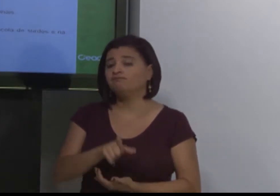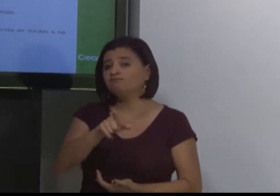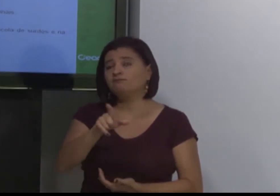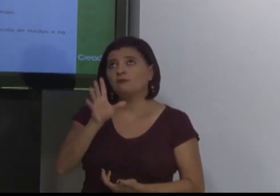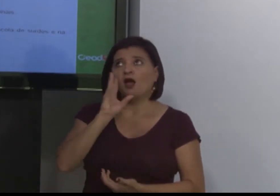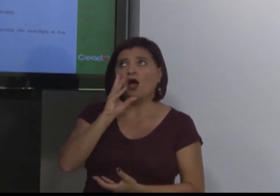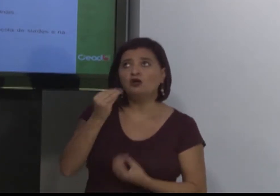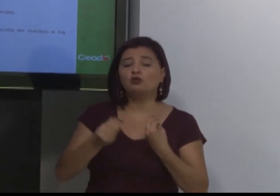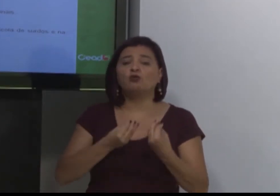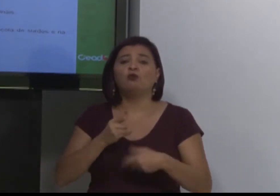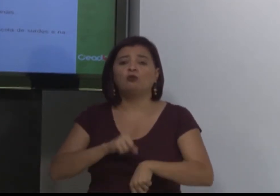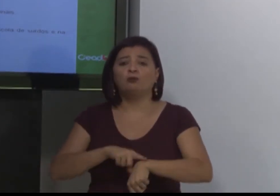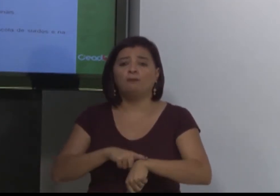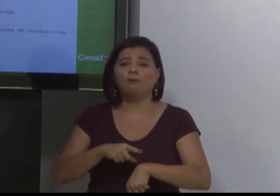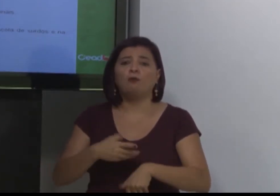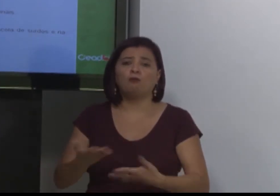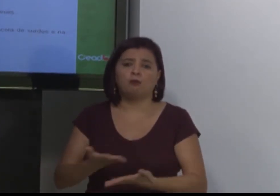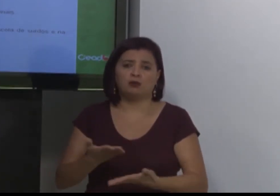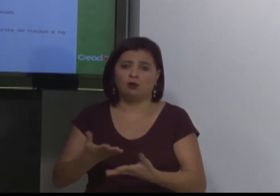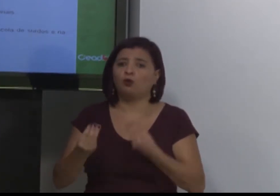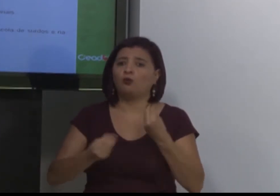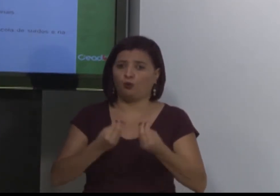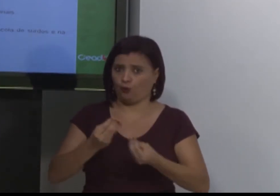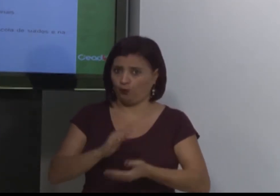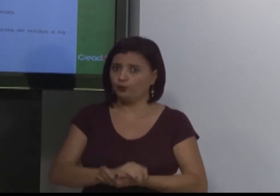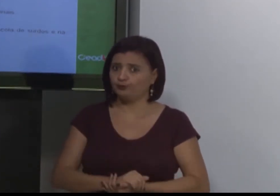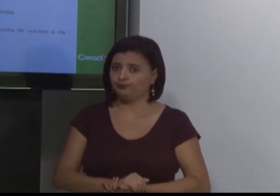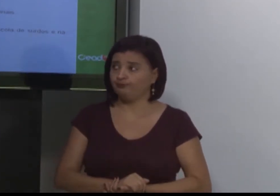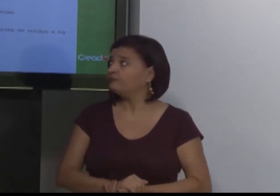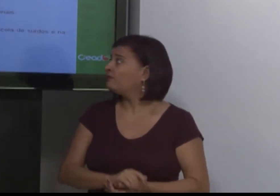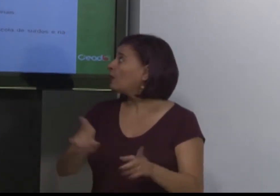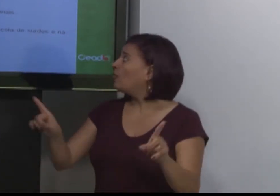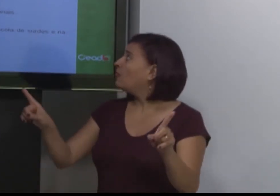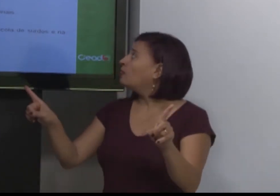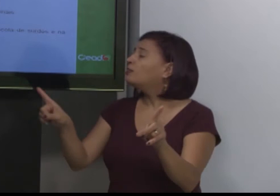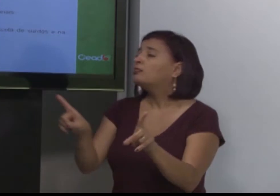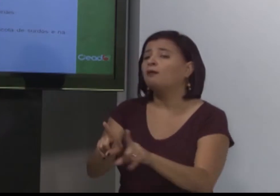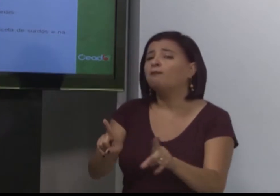O que você acha do contexto atual? E também,